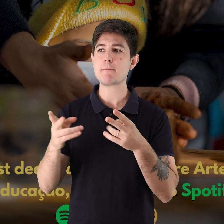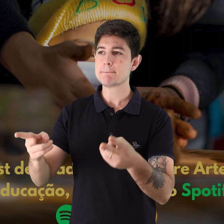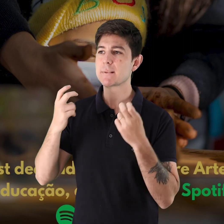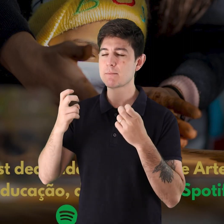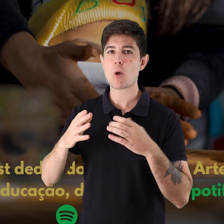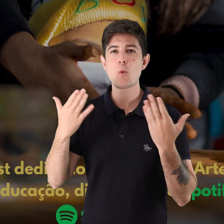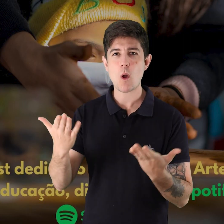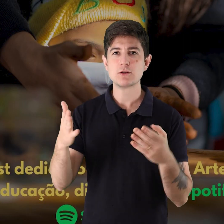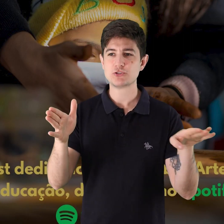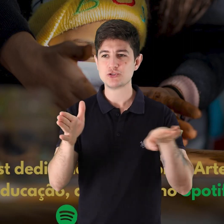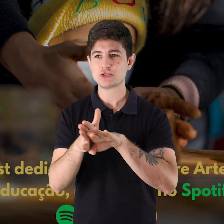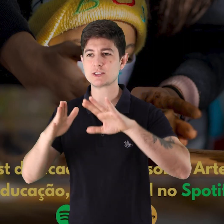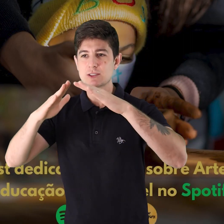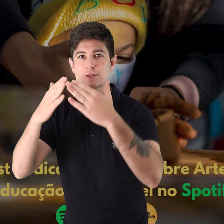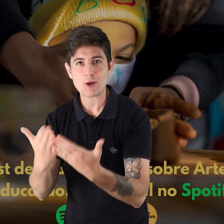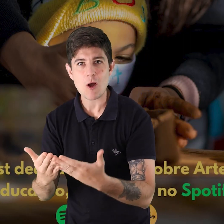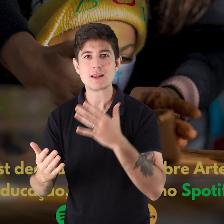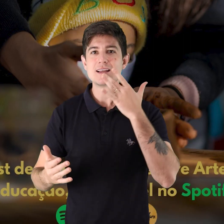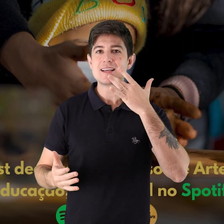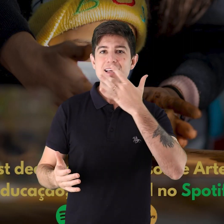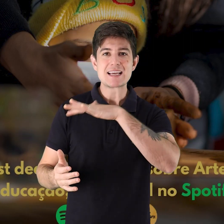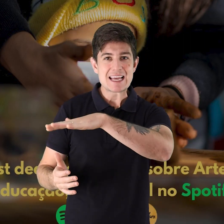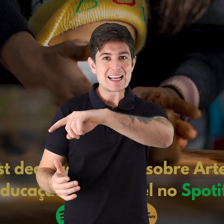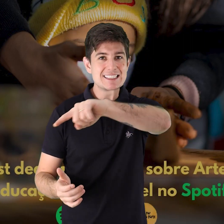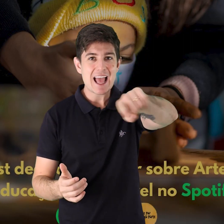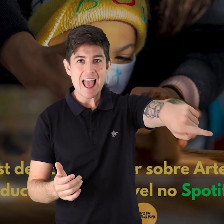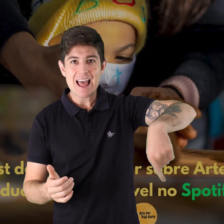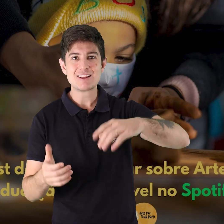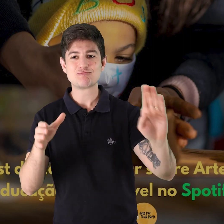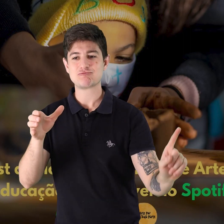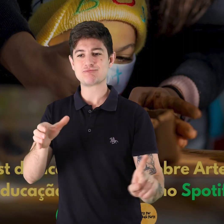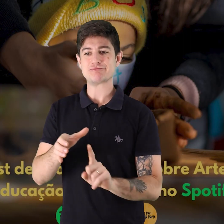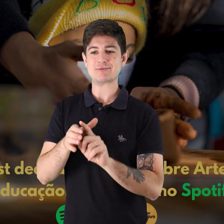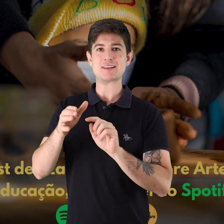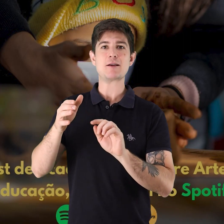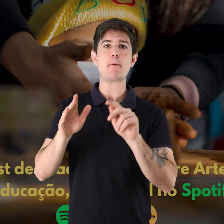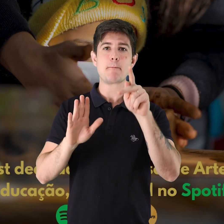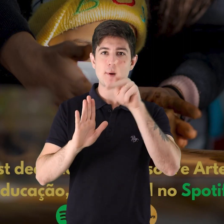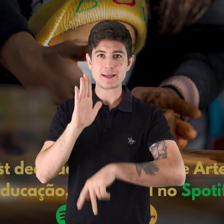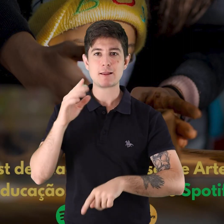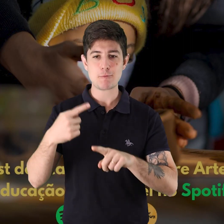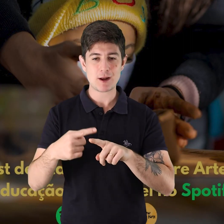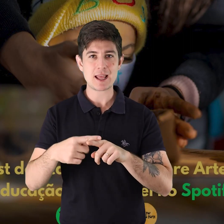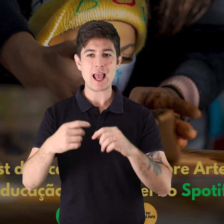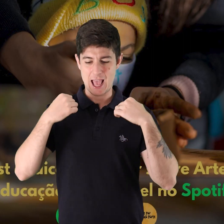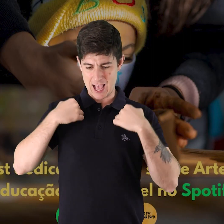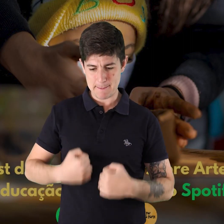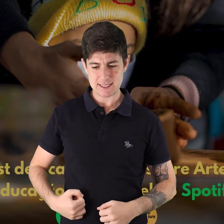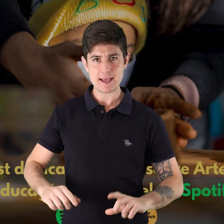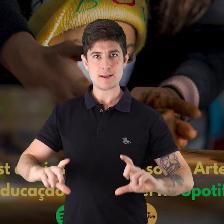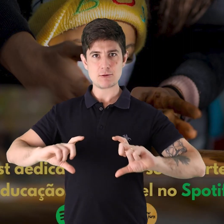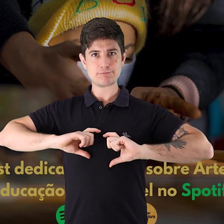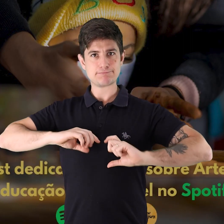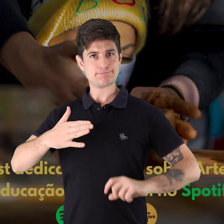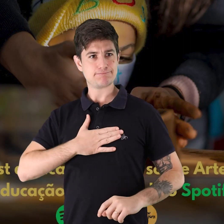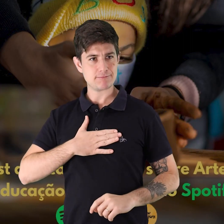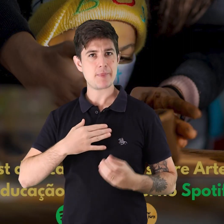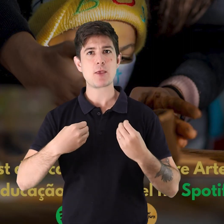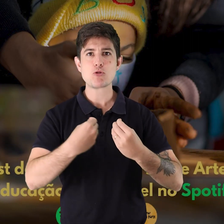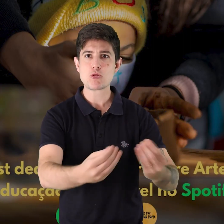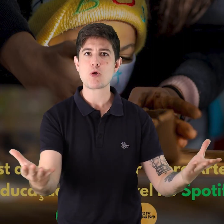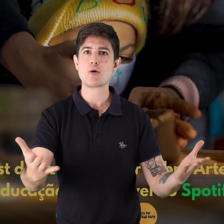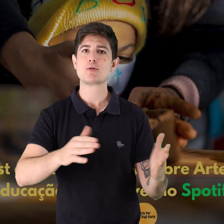numa escola, as crianças pertencem ao projeto. Então, desde o começo, eu ponho camiseta em todo mundo, porque a camiseta com a marca, com a